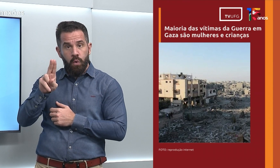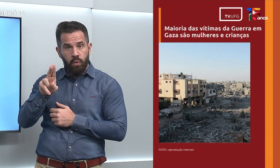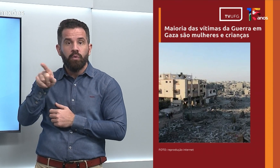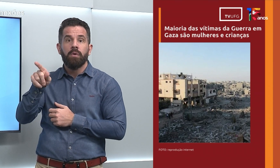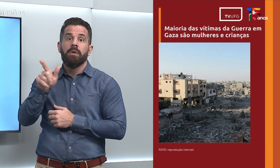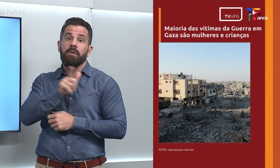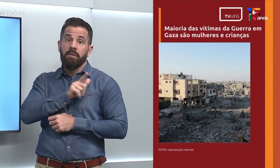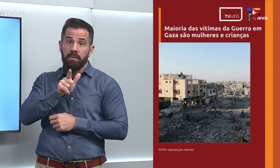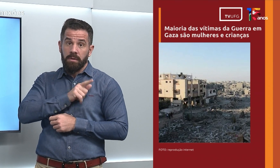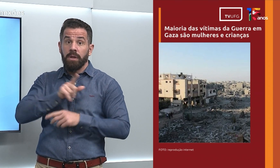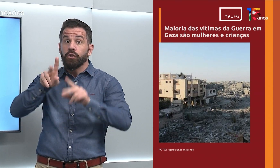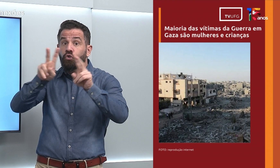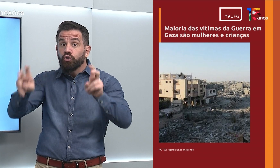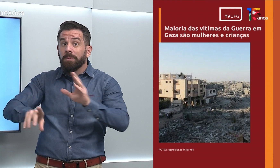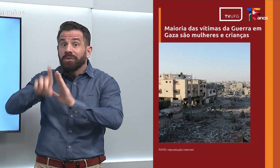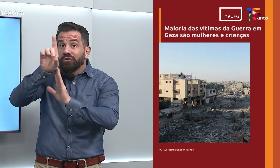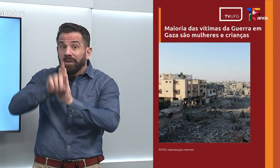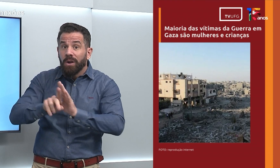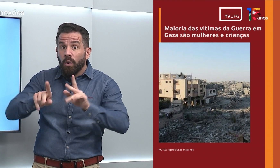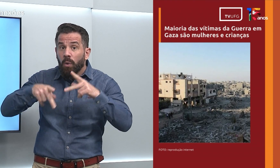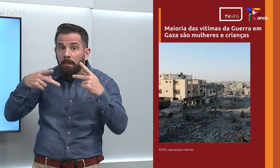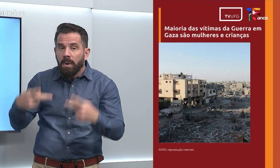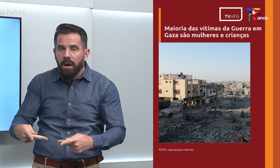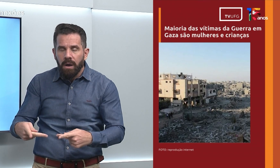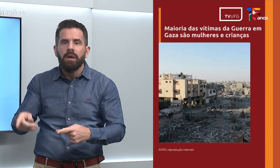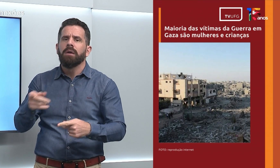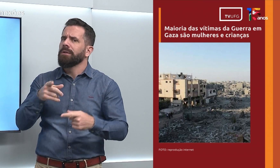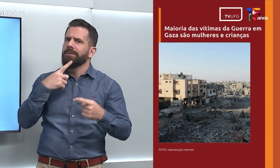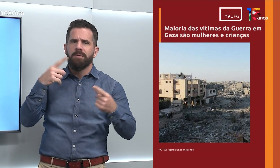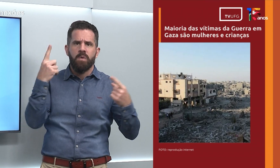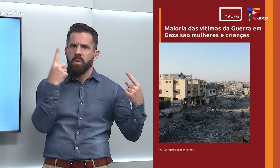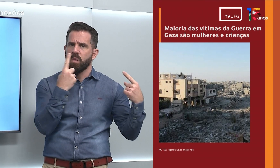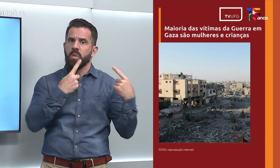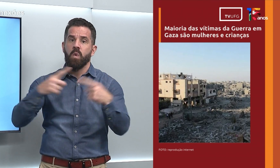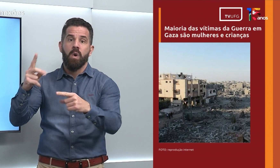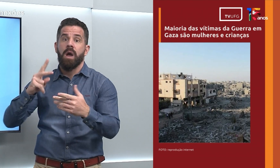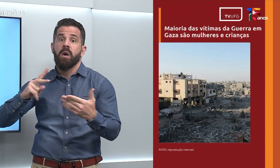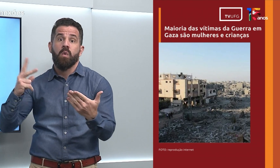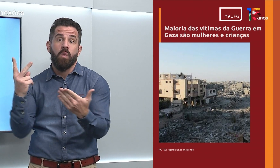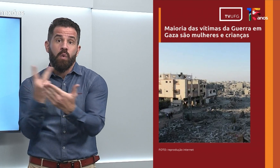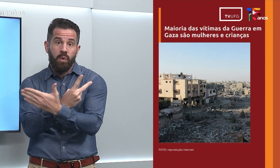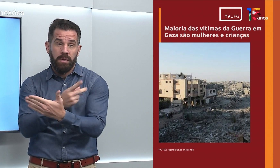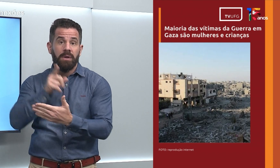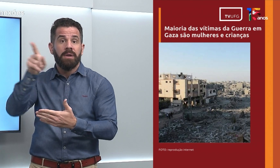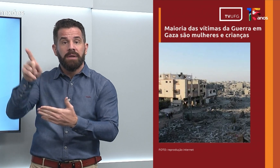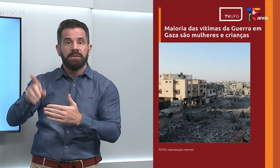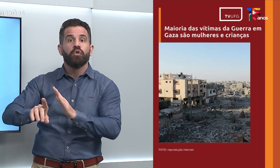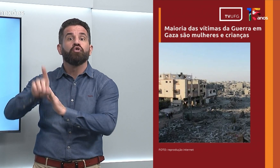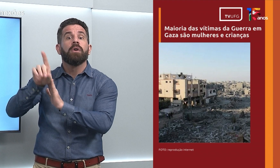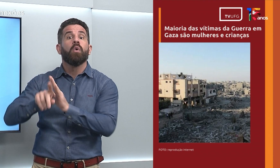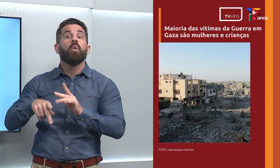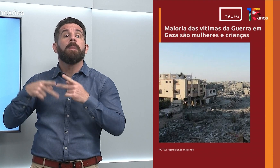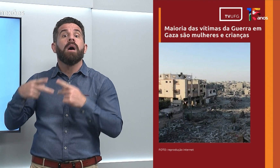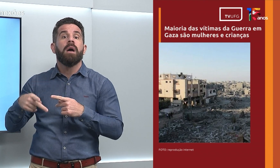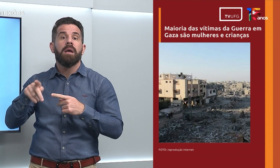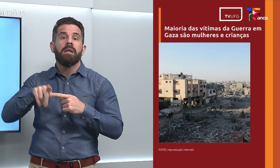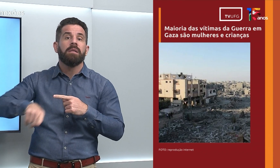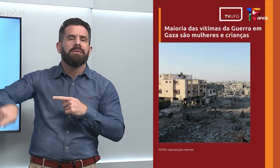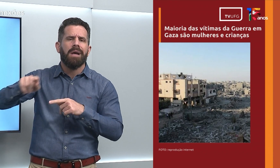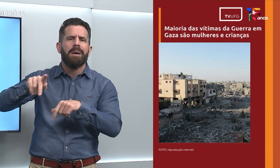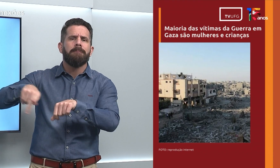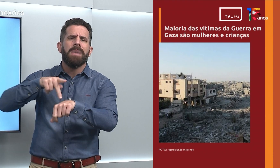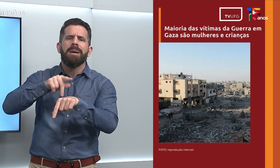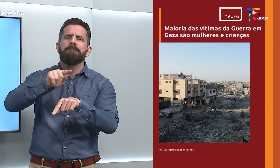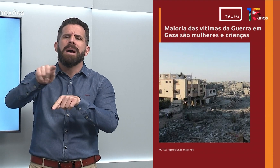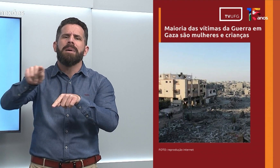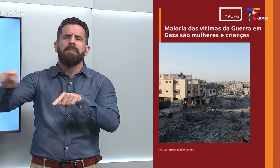violação sistemática dos princípios fundamentais do direito humanitário internacional, isso